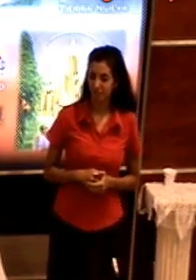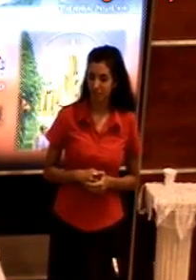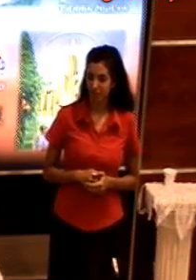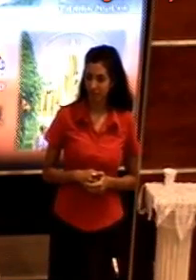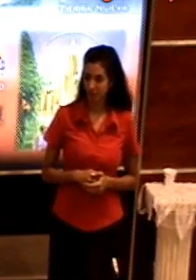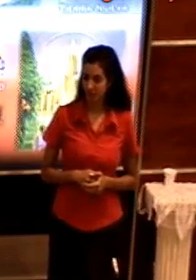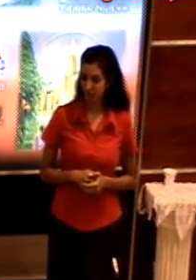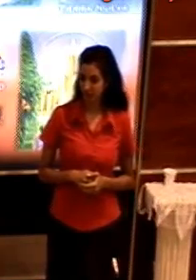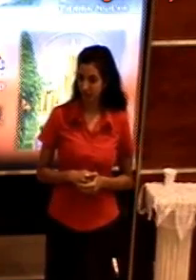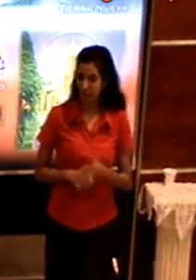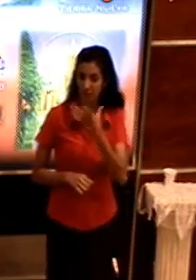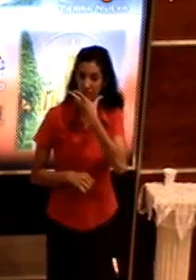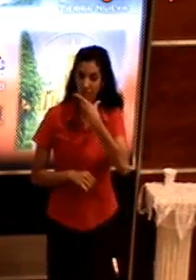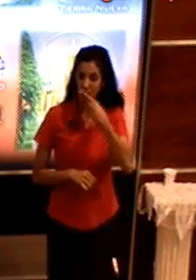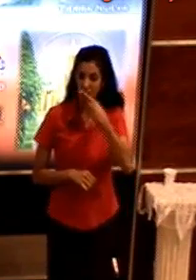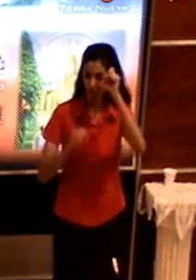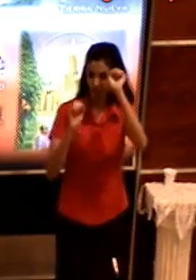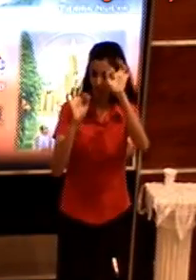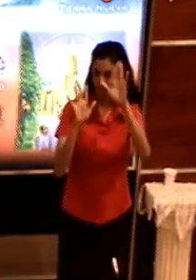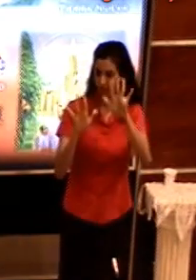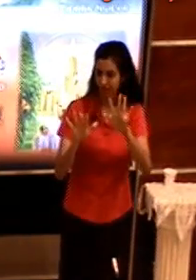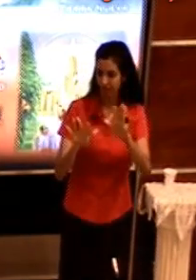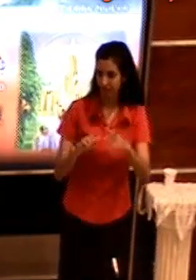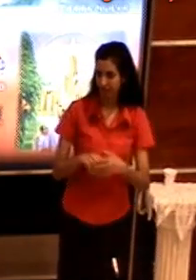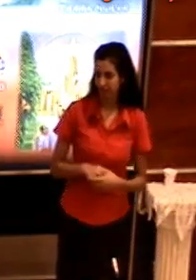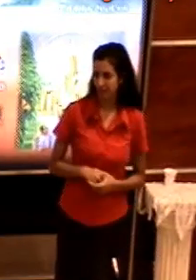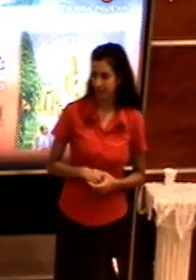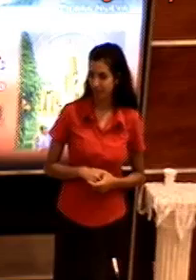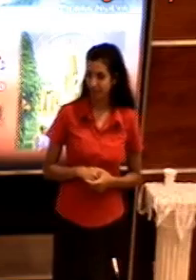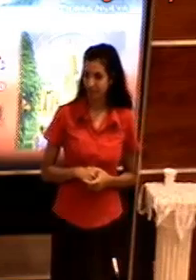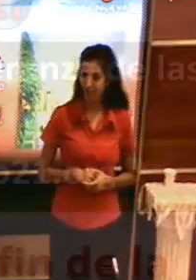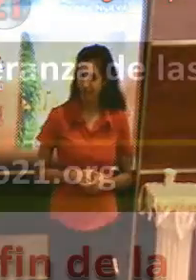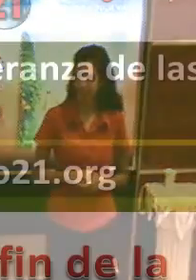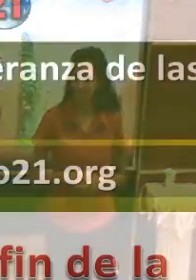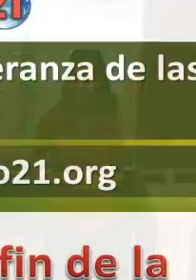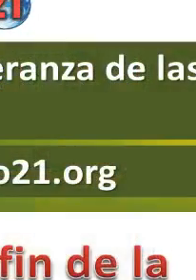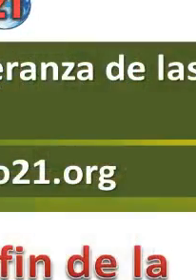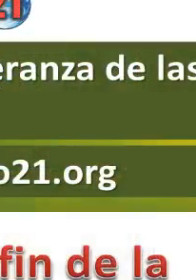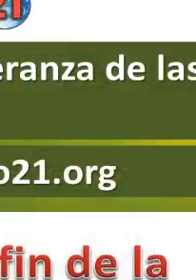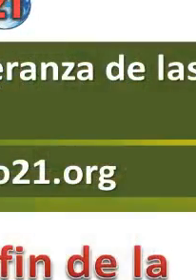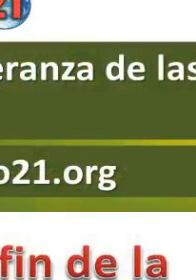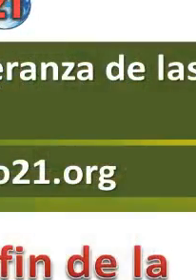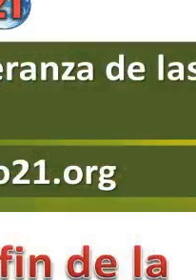Hermanos, que Dios nos sostenga y nos guarde. Hasta mañana. Feliz año.